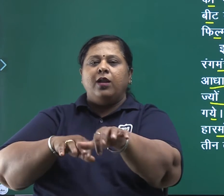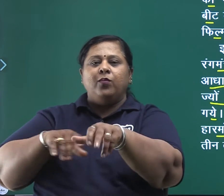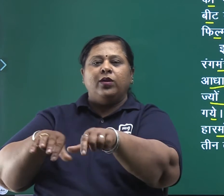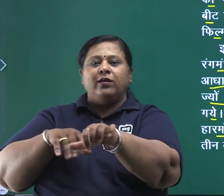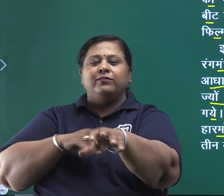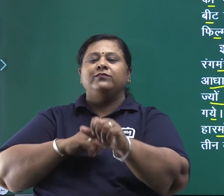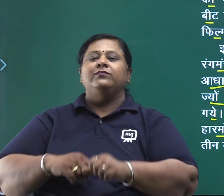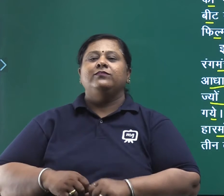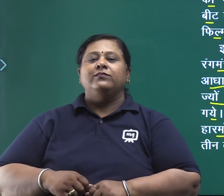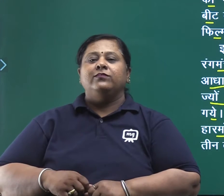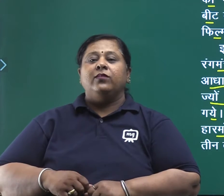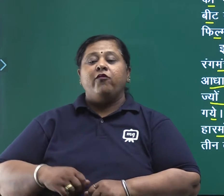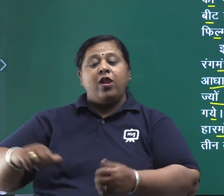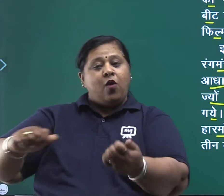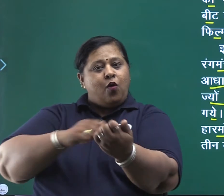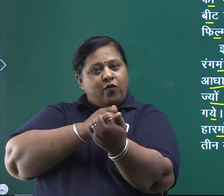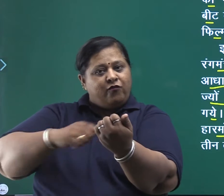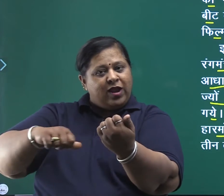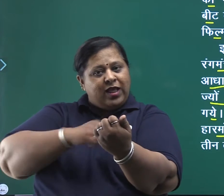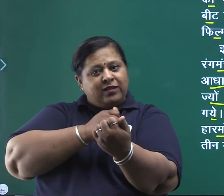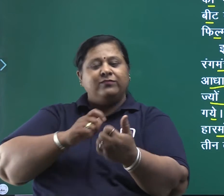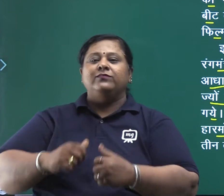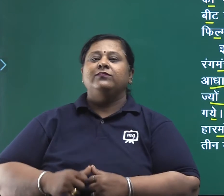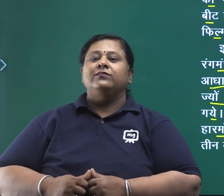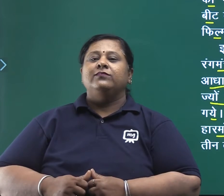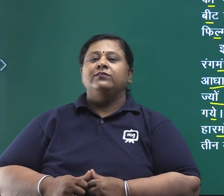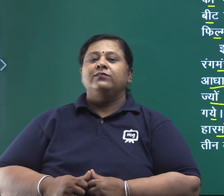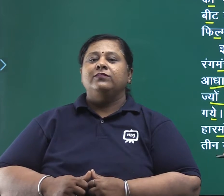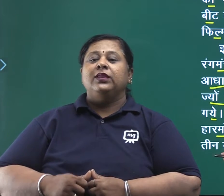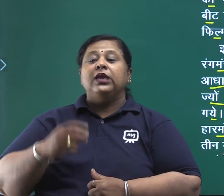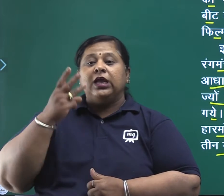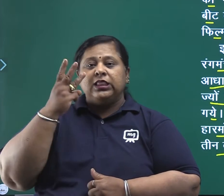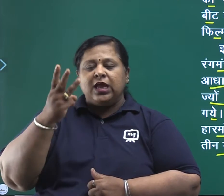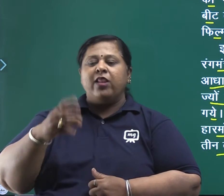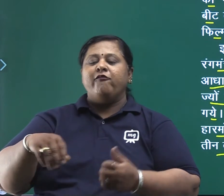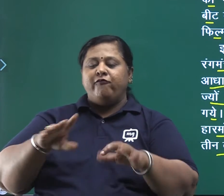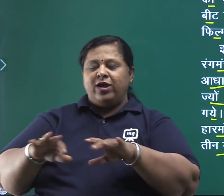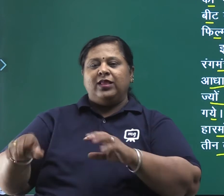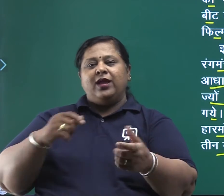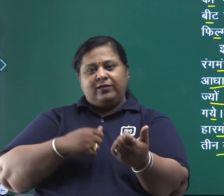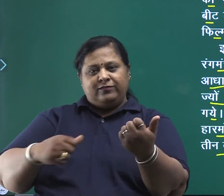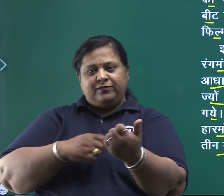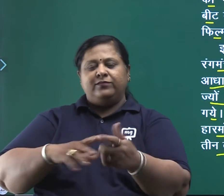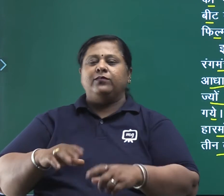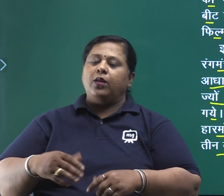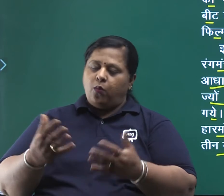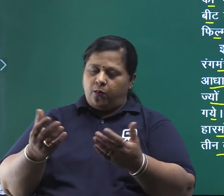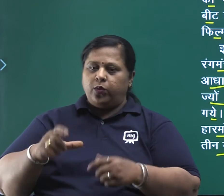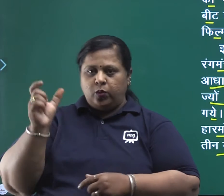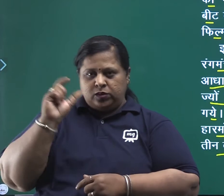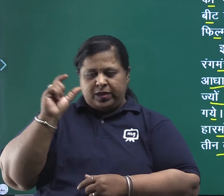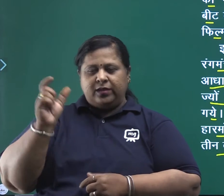हारमोनियम और वायलिन, ये 3 वाद्य उपयोग